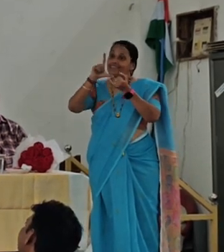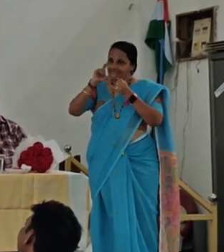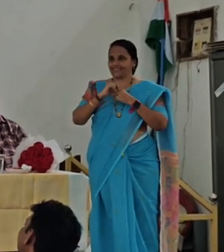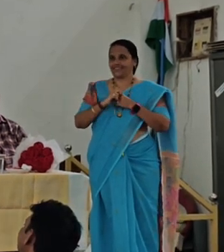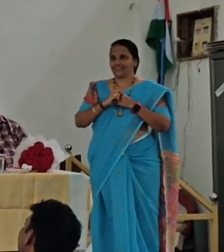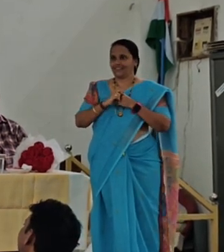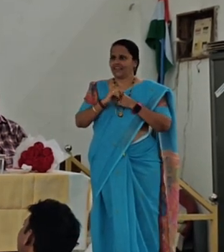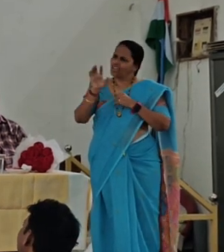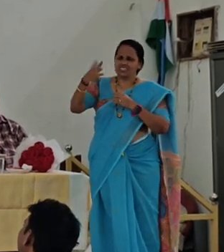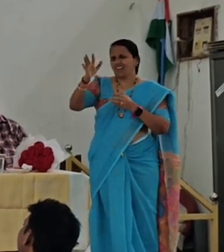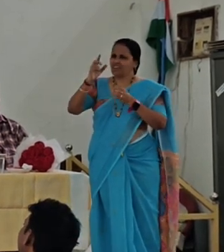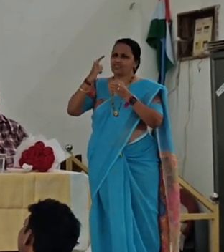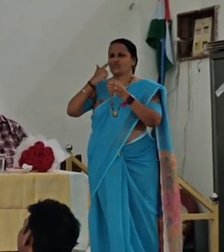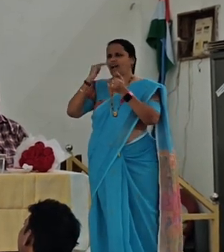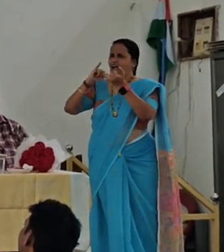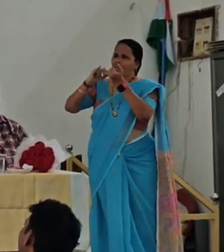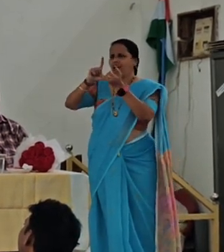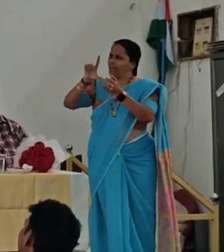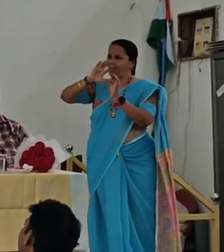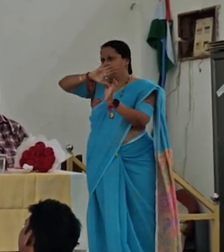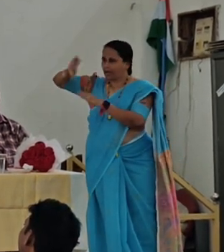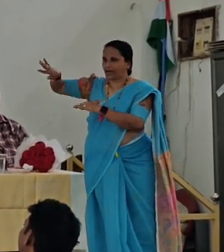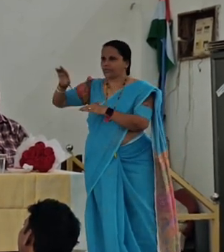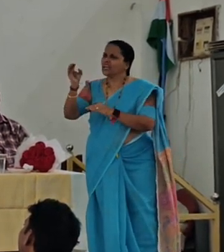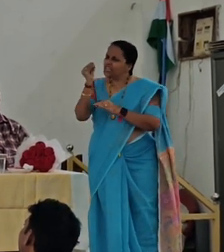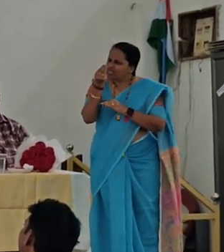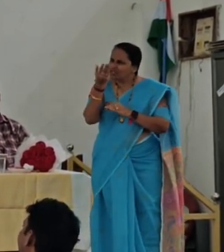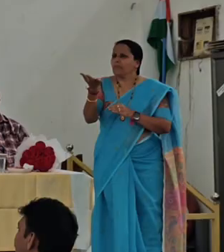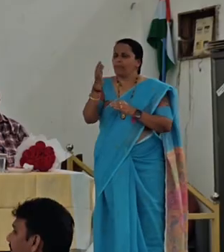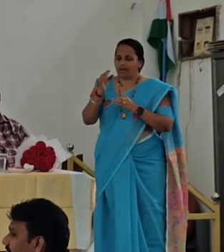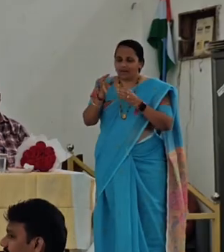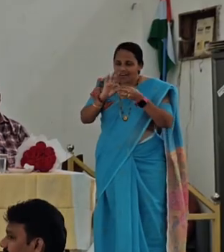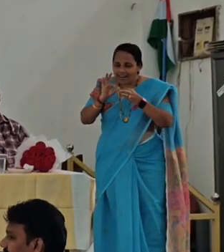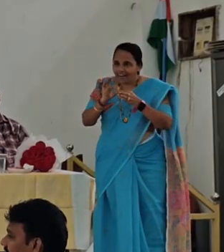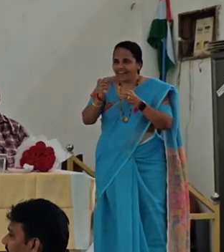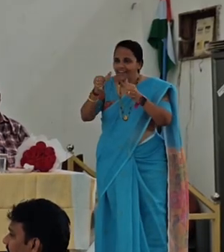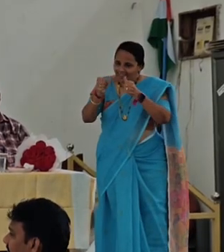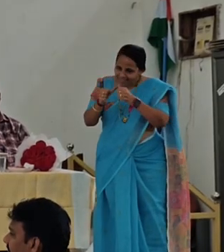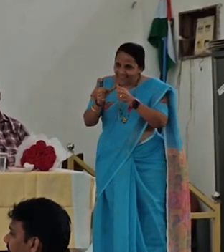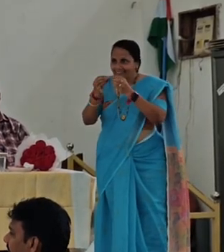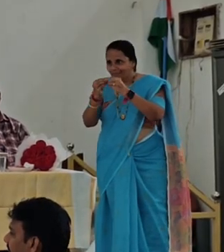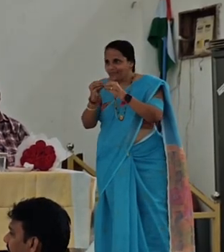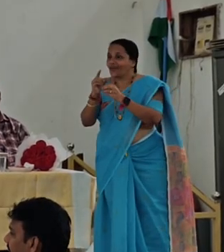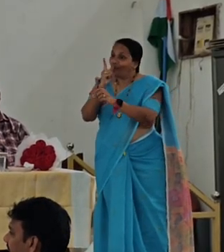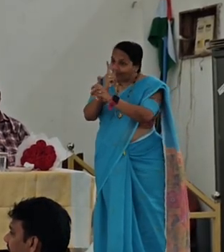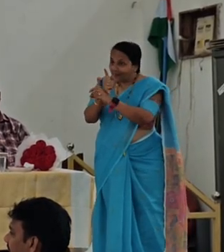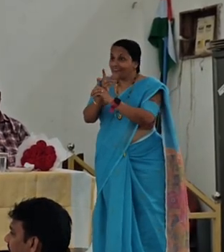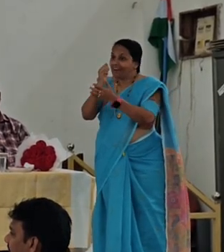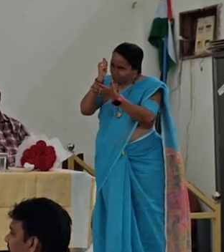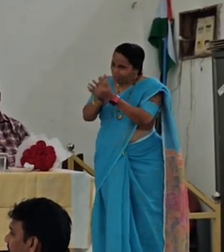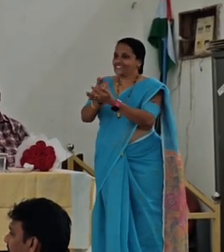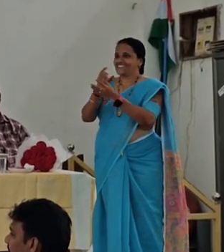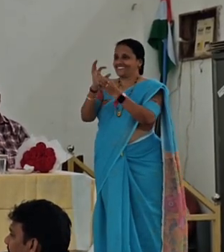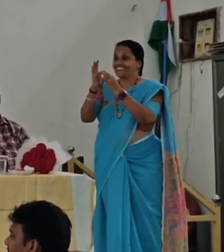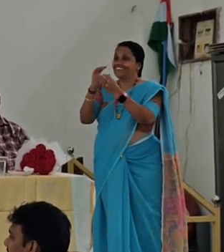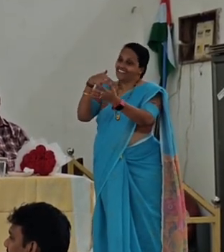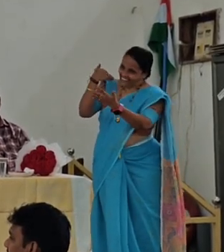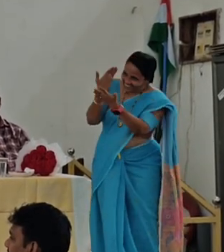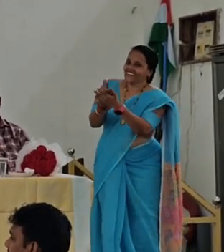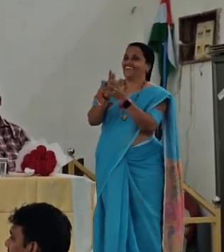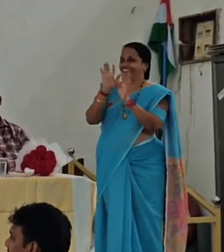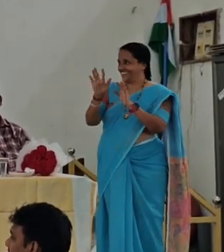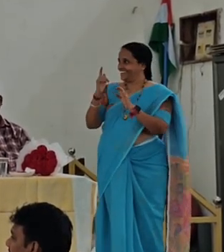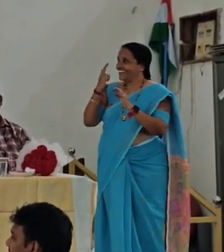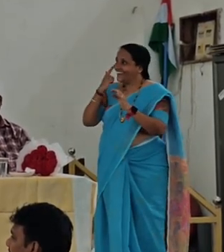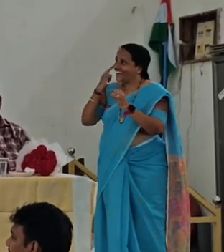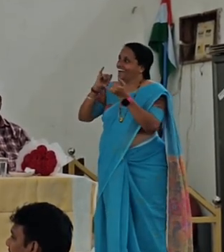బేసిక్ ఈ సంకేత భాష సైన్ లాంగ్వేజ్ తెలిసిన వాళ్ళు ఉండటం కానీ చేయాలి. అంటే నేను